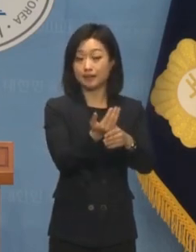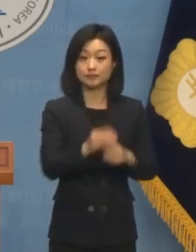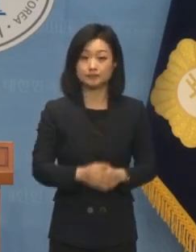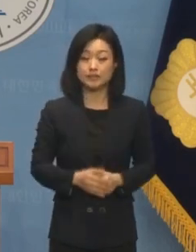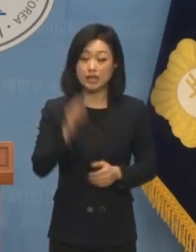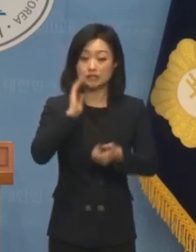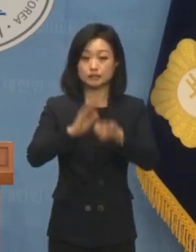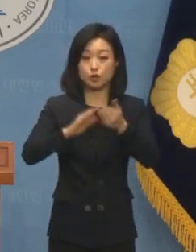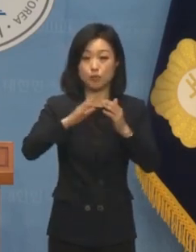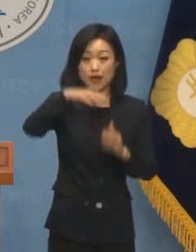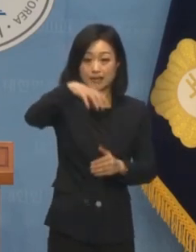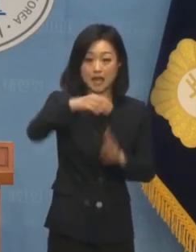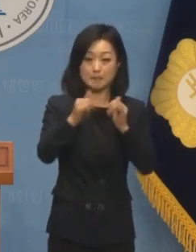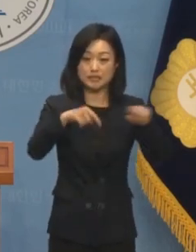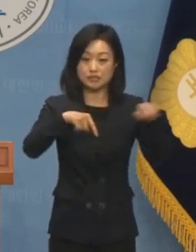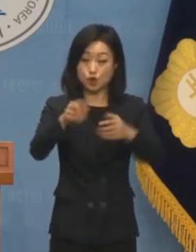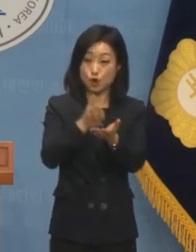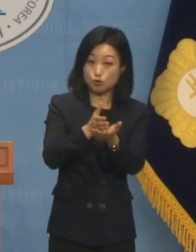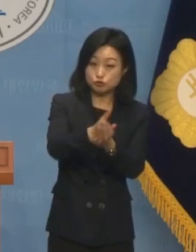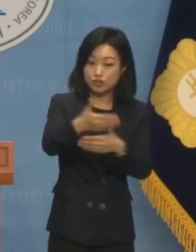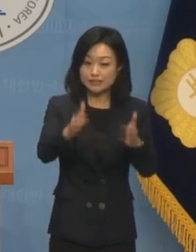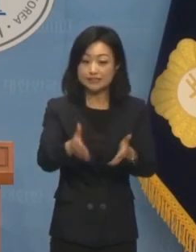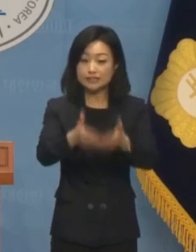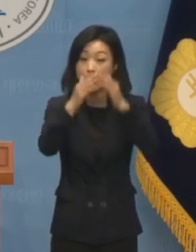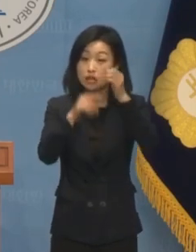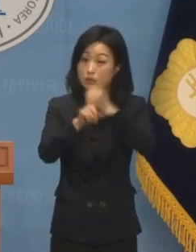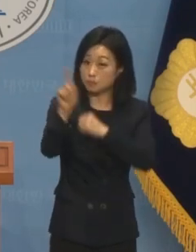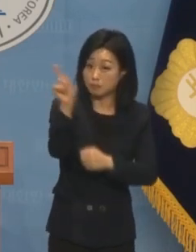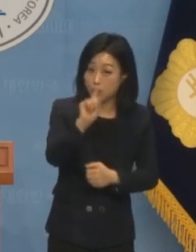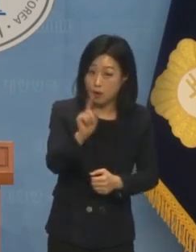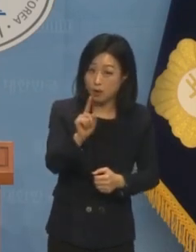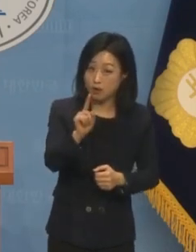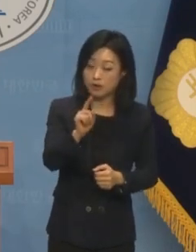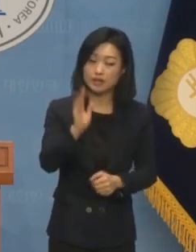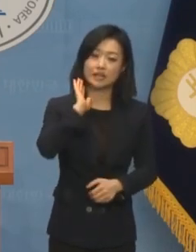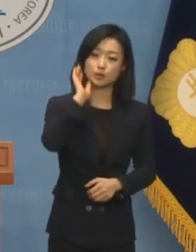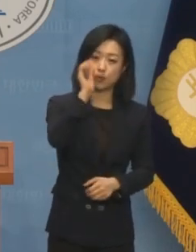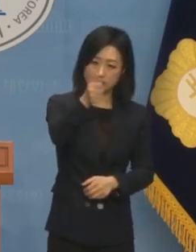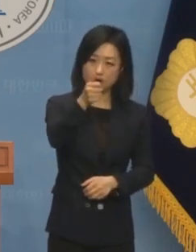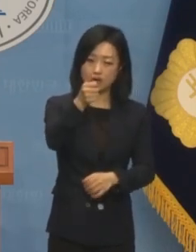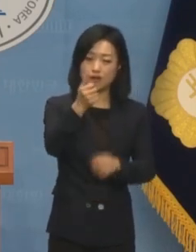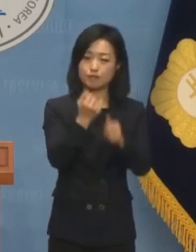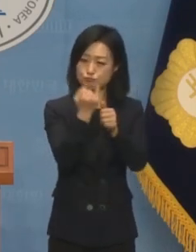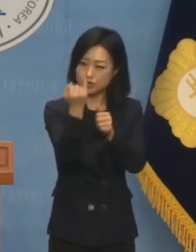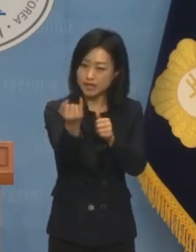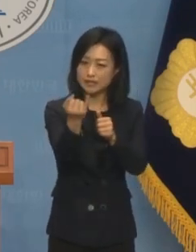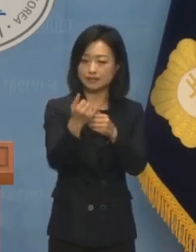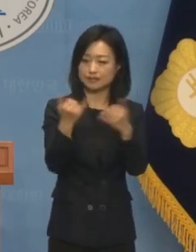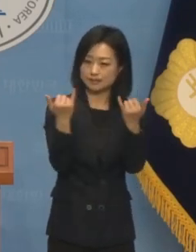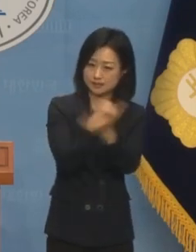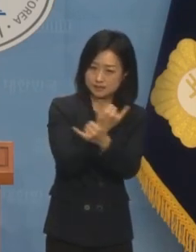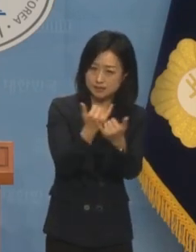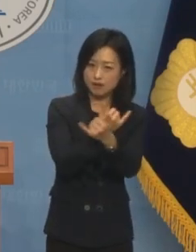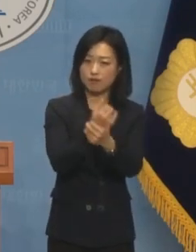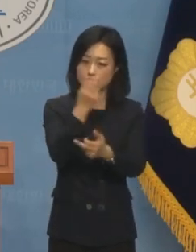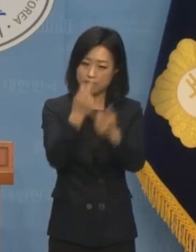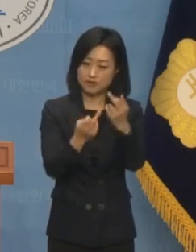청와대에 민정 수석 시를 둔 가장 중요한 이유 중 하나가 대통령의 배우자와 직계 좀비 속